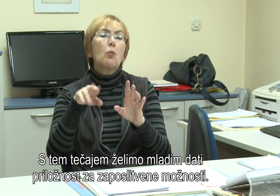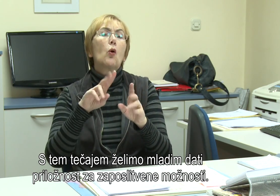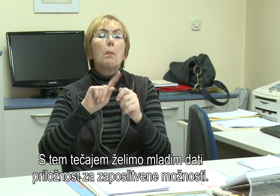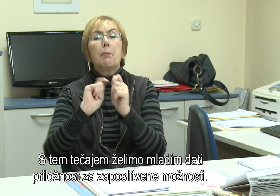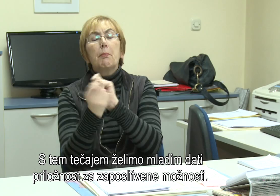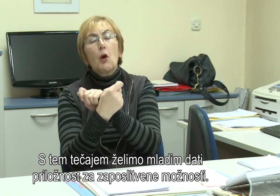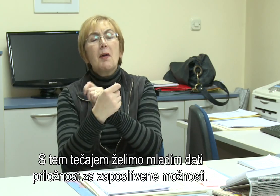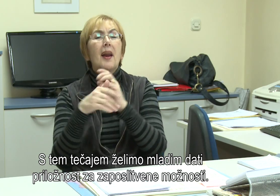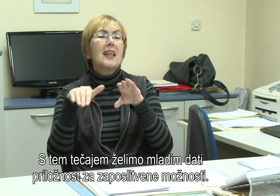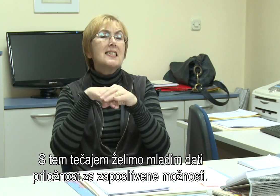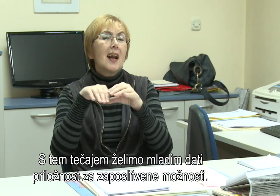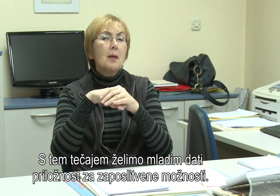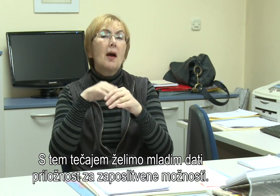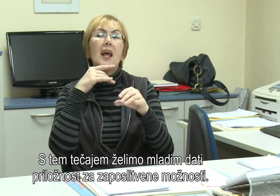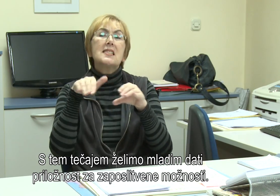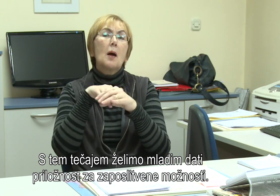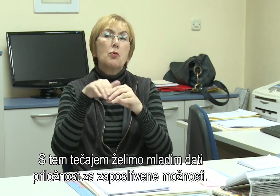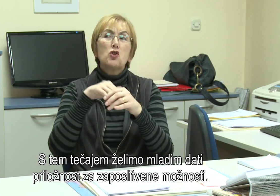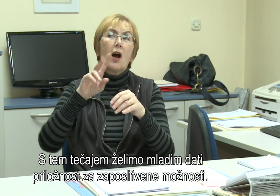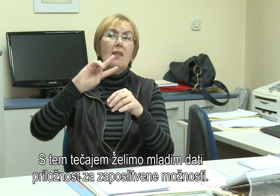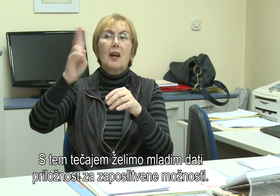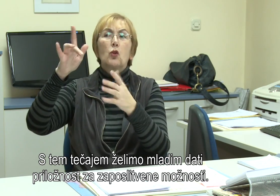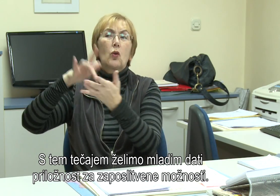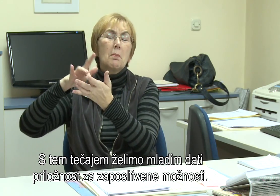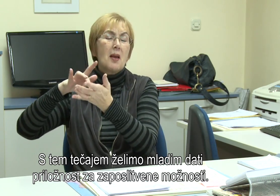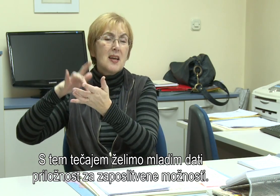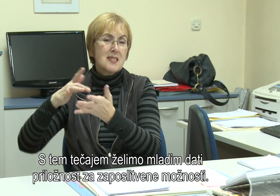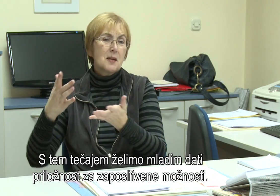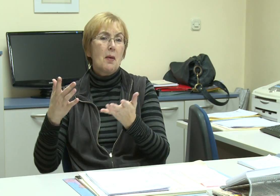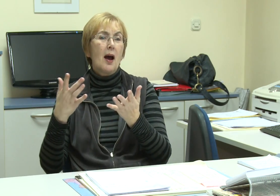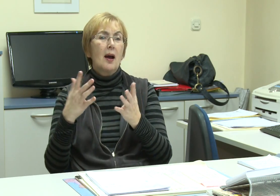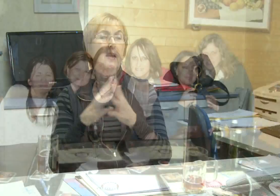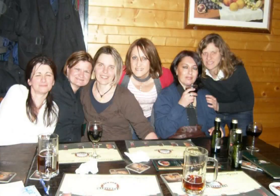mogu promijeniti zanimanje i zapošljavati na drugim mjestima.